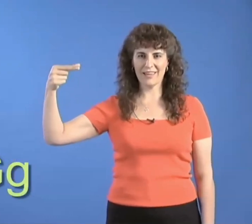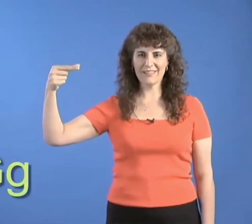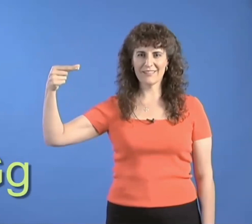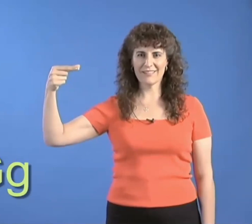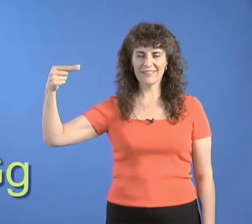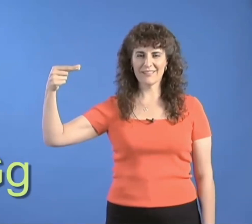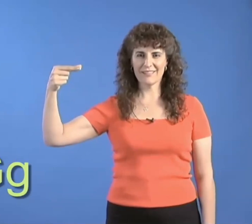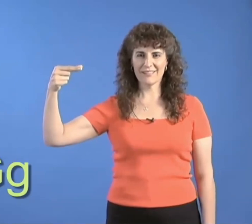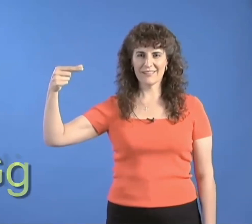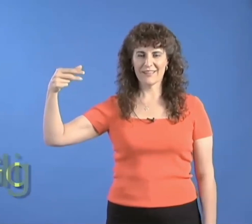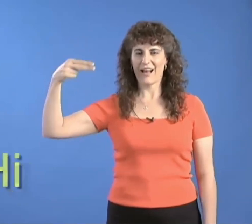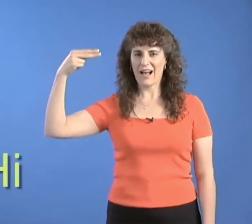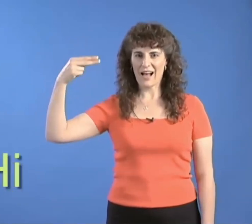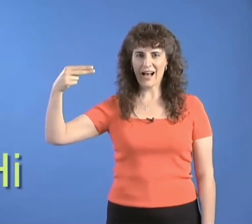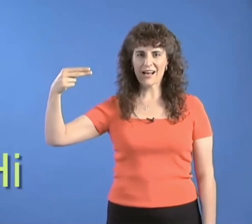G,